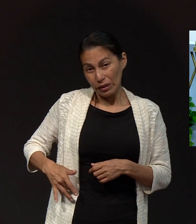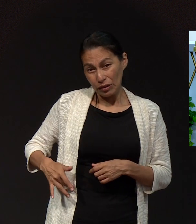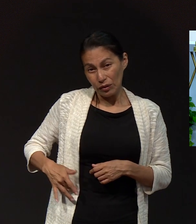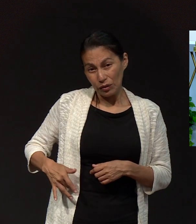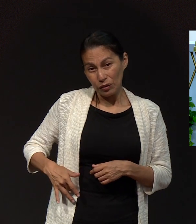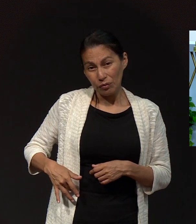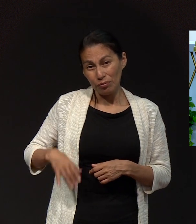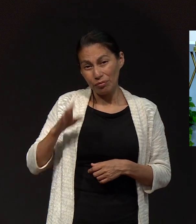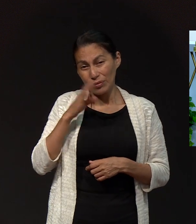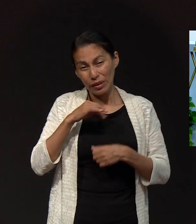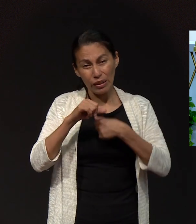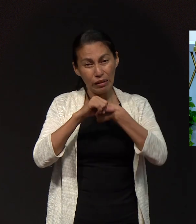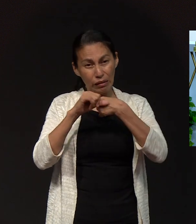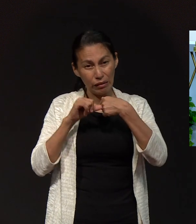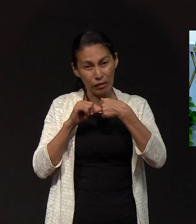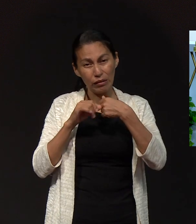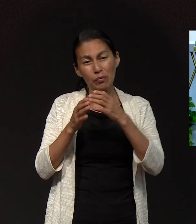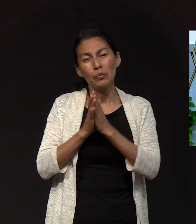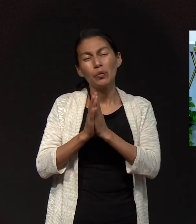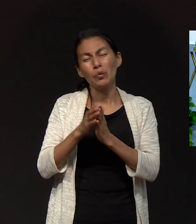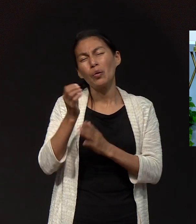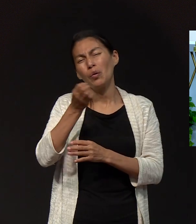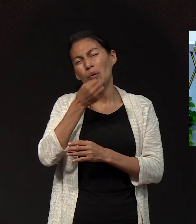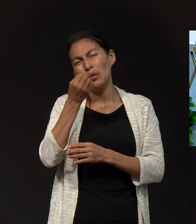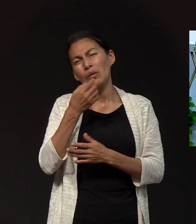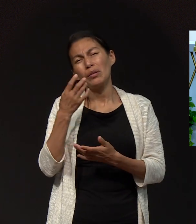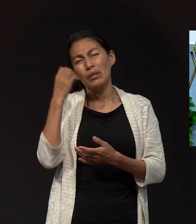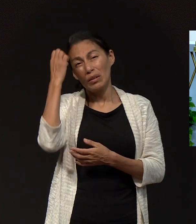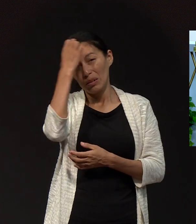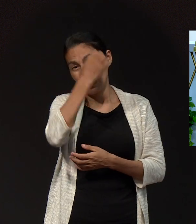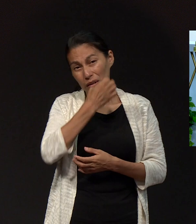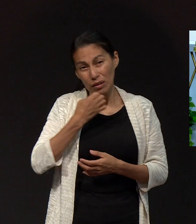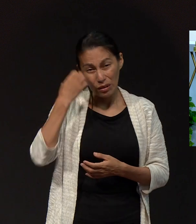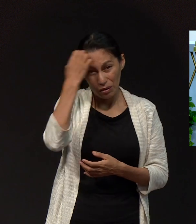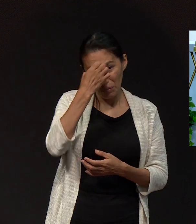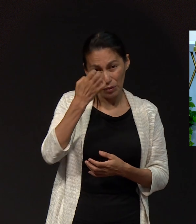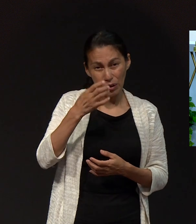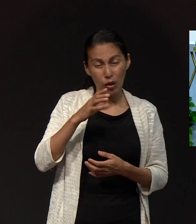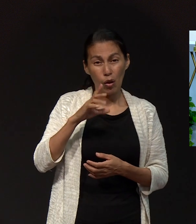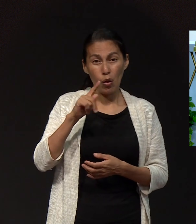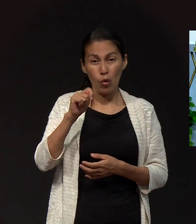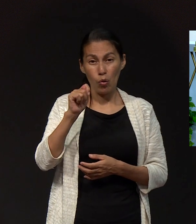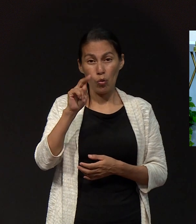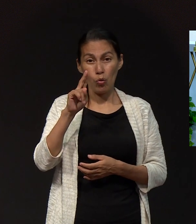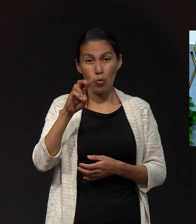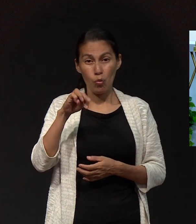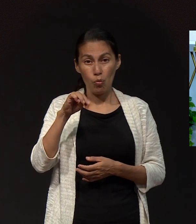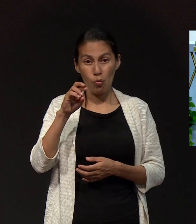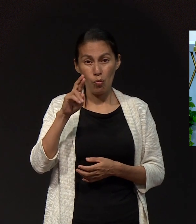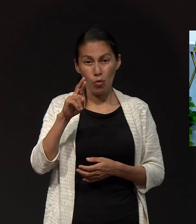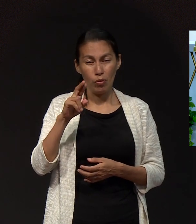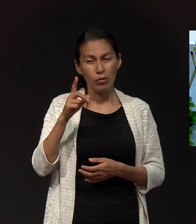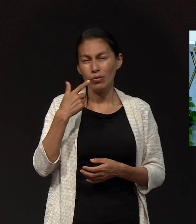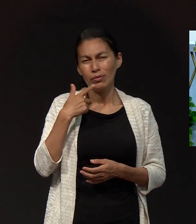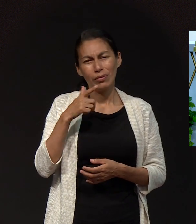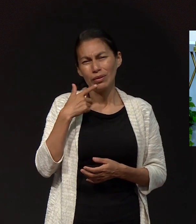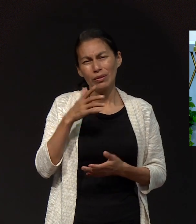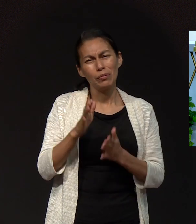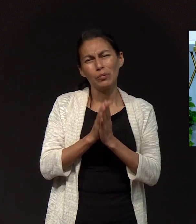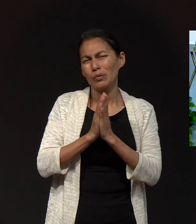riñón El médico Piensa que no es bueno Así que oren Para que me vaya Bien en el examen Y no sea Un tumor